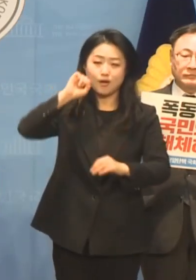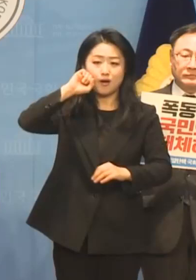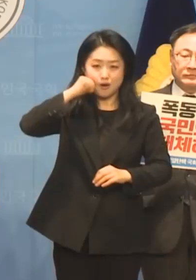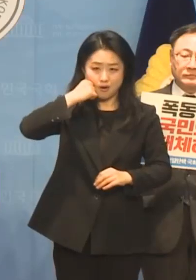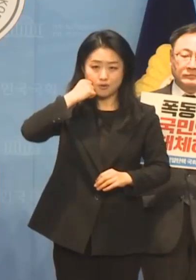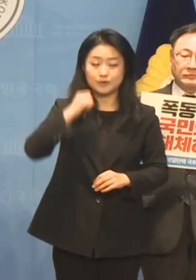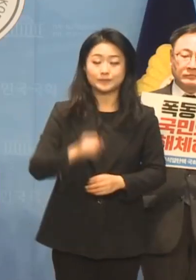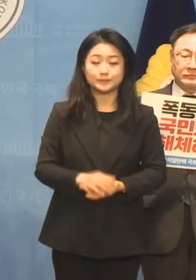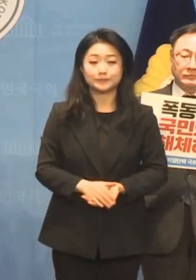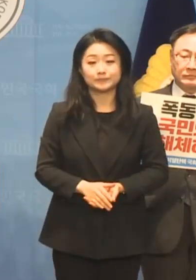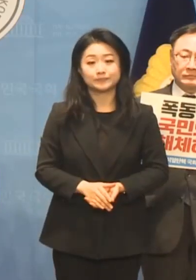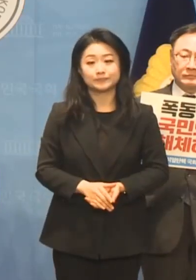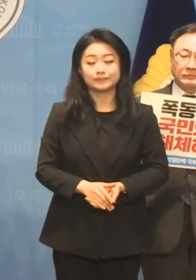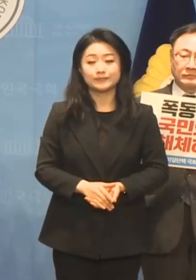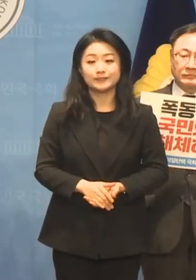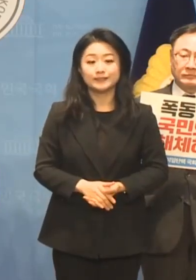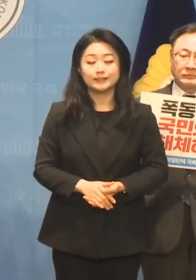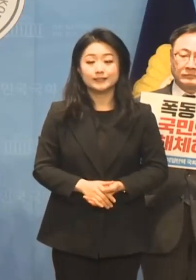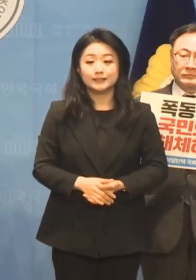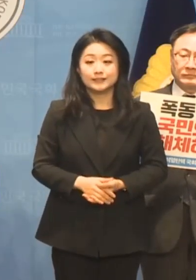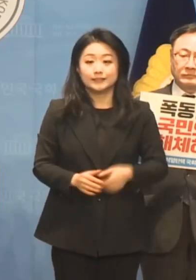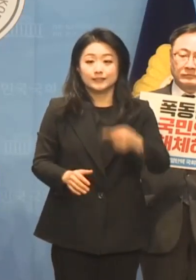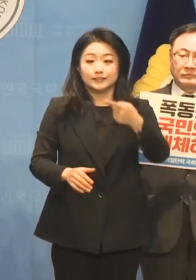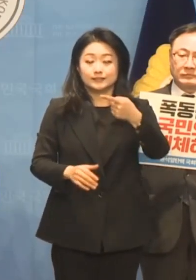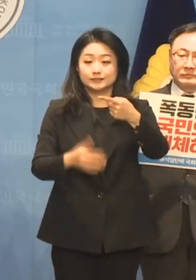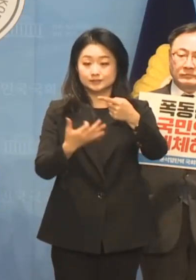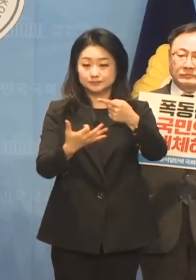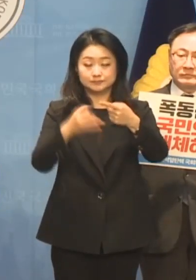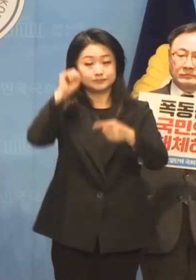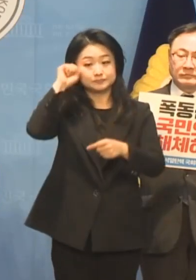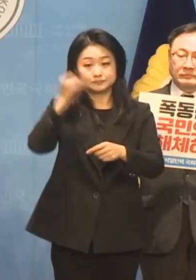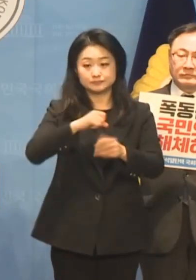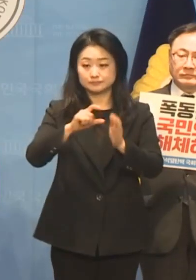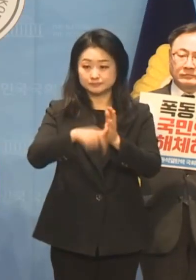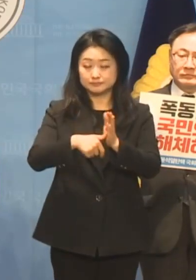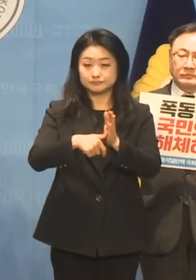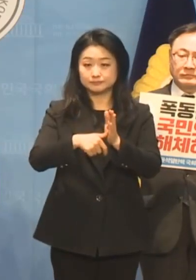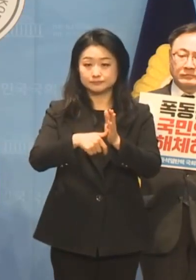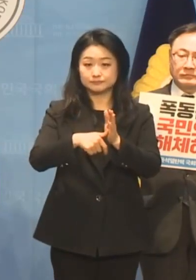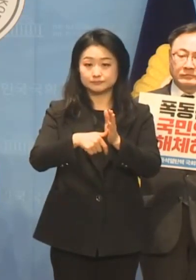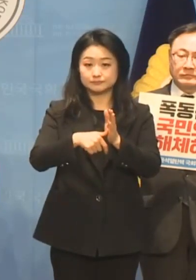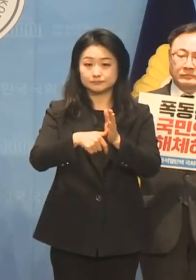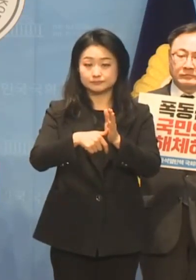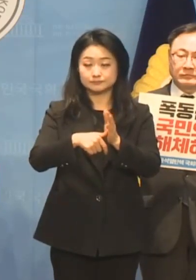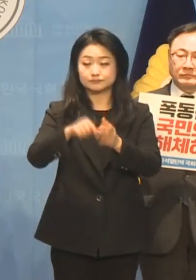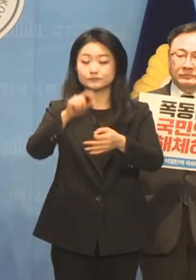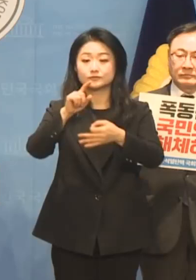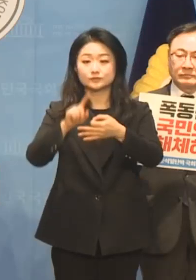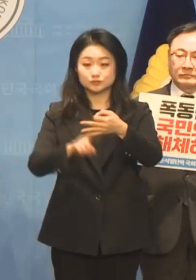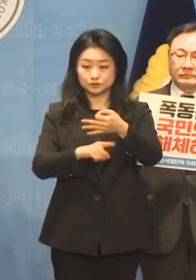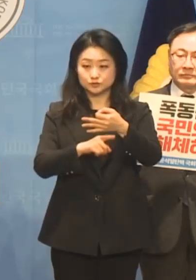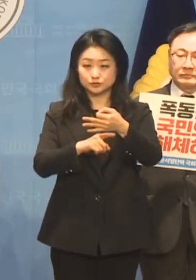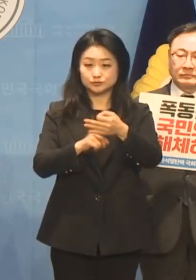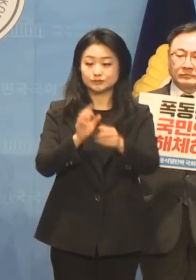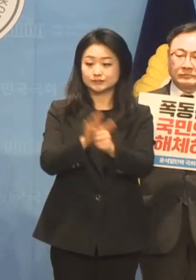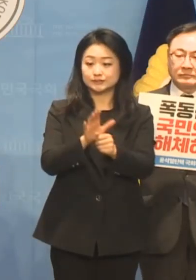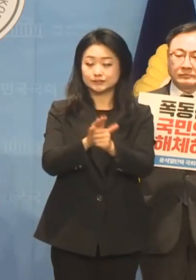상황에 이르렀습니다. 지난 1월 19일 새벽 윤석열 내란 수계의